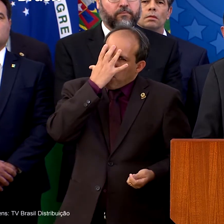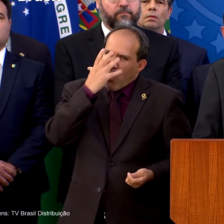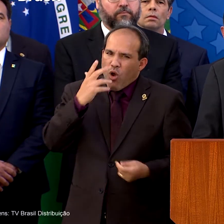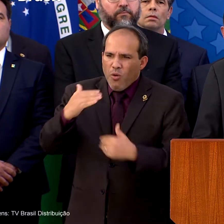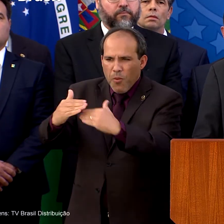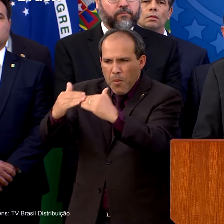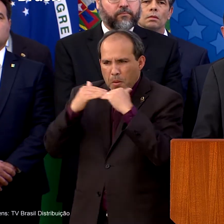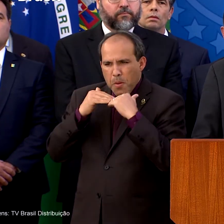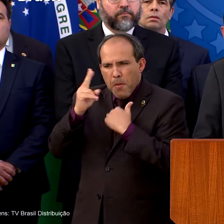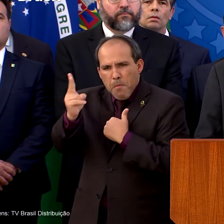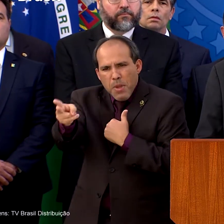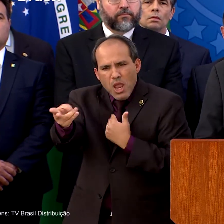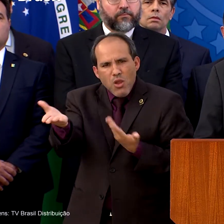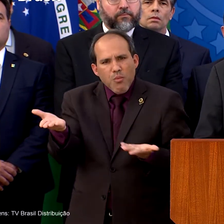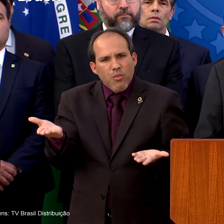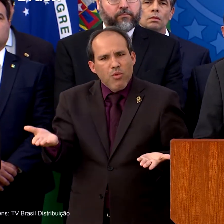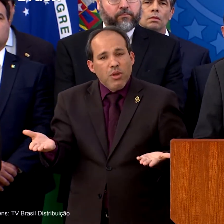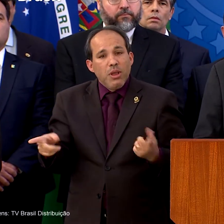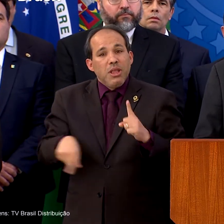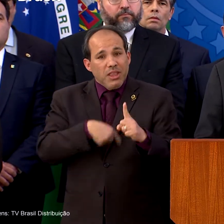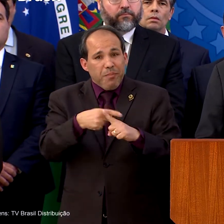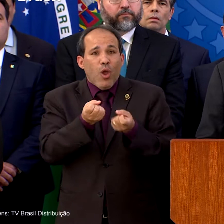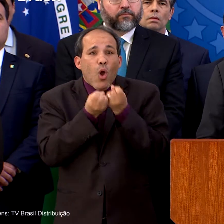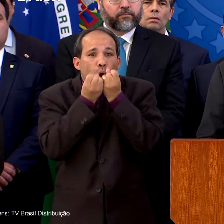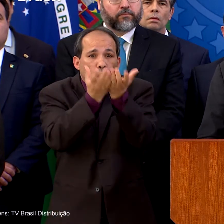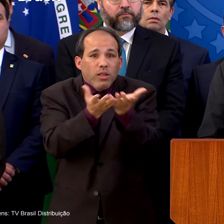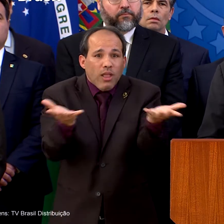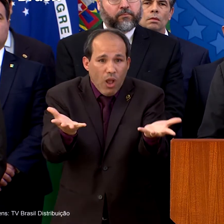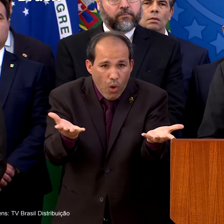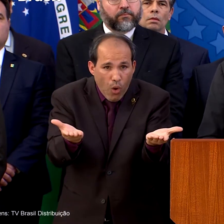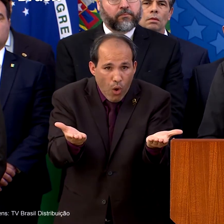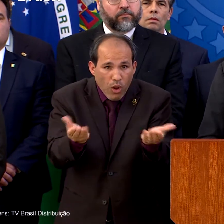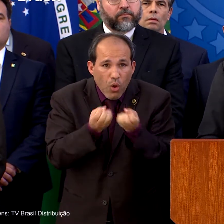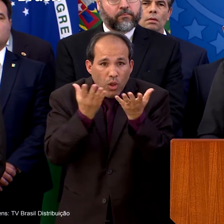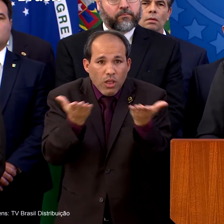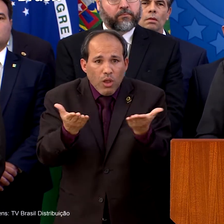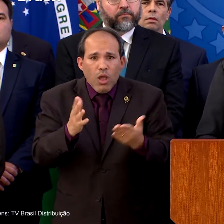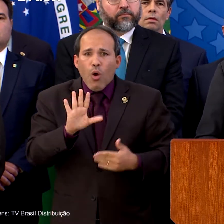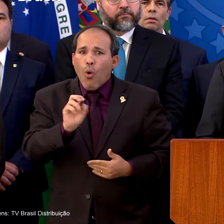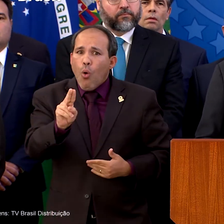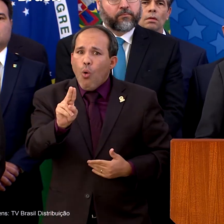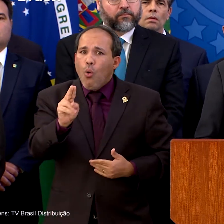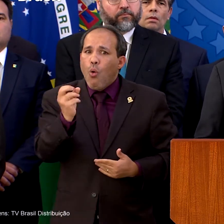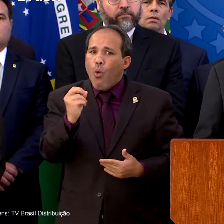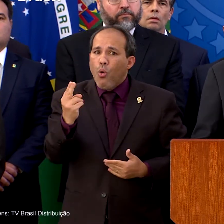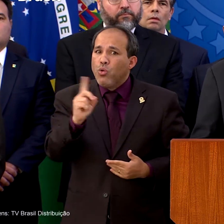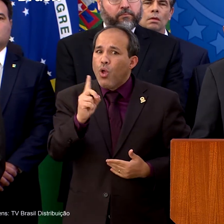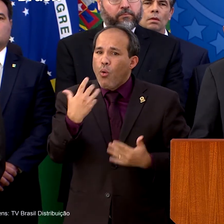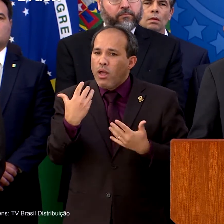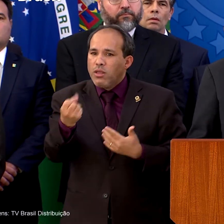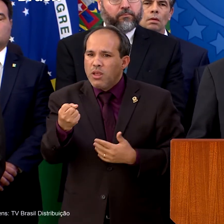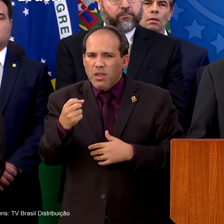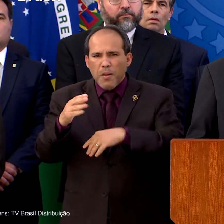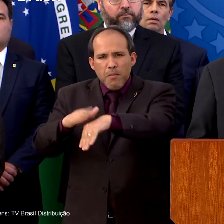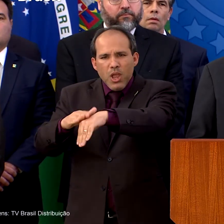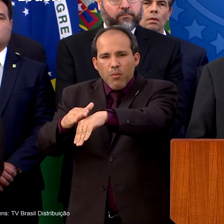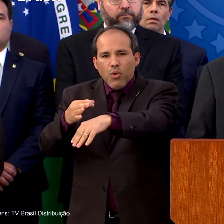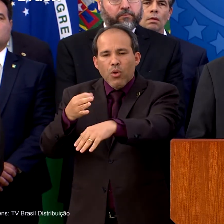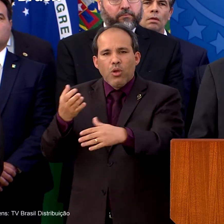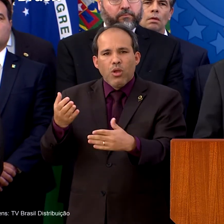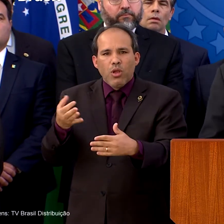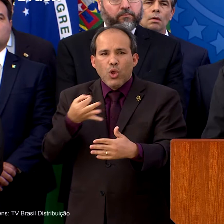é mas ainda externa ou não trocar porque não foi trocado sugerir